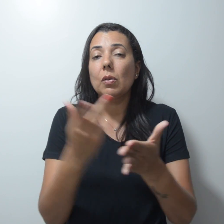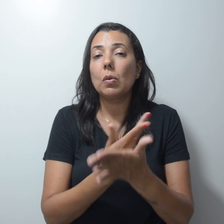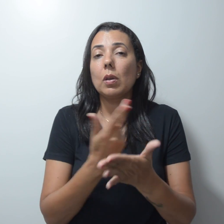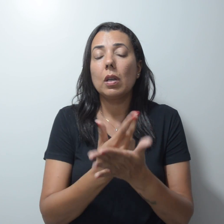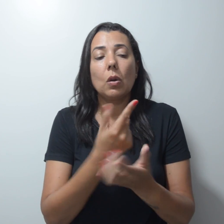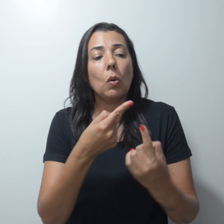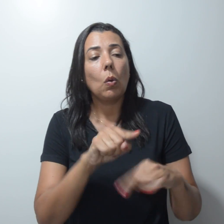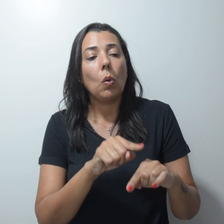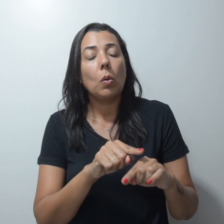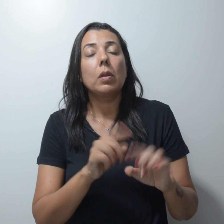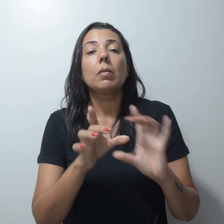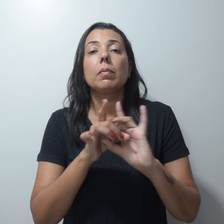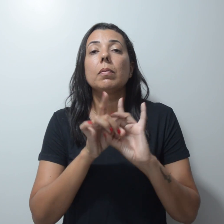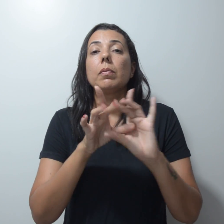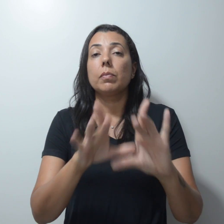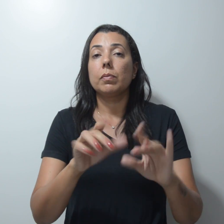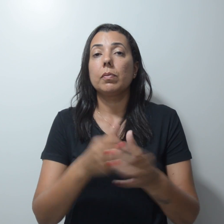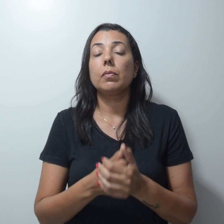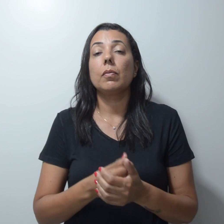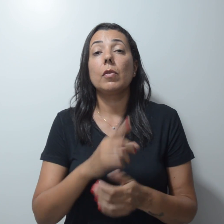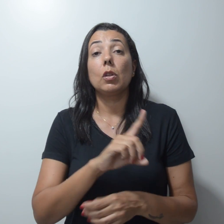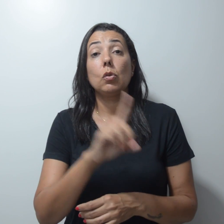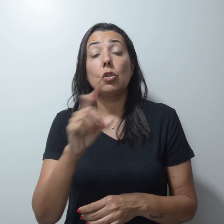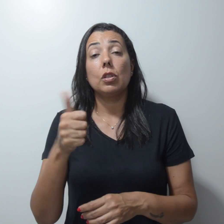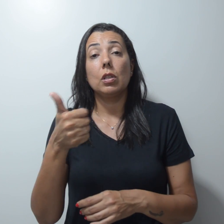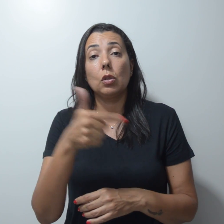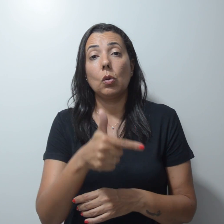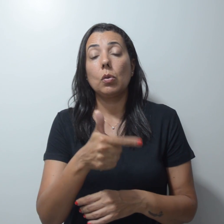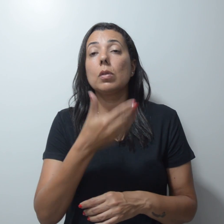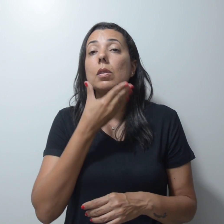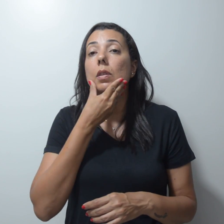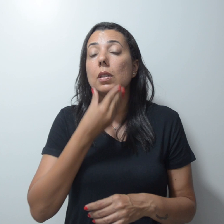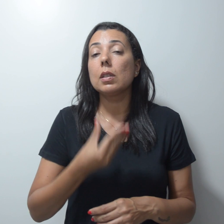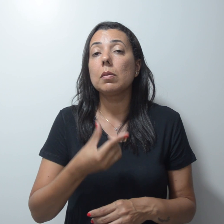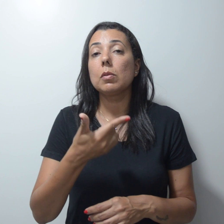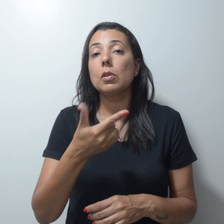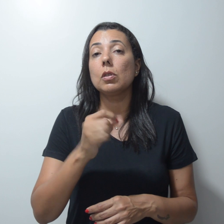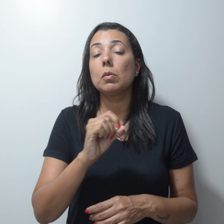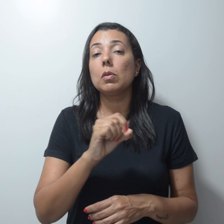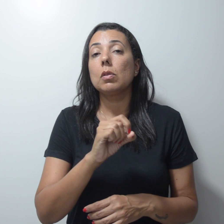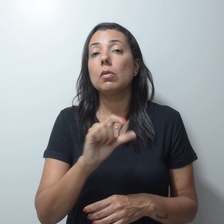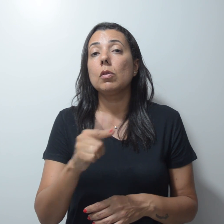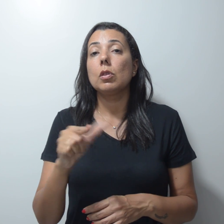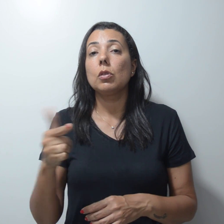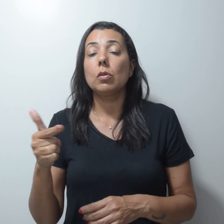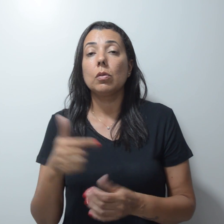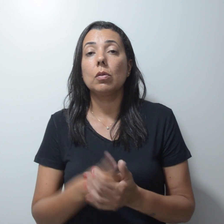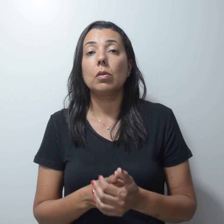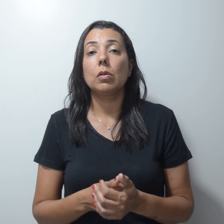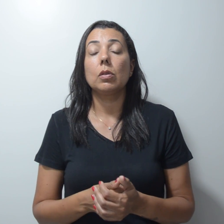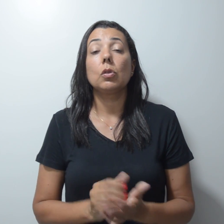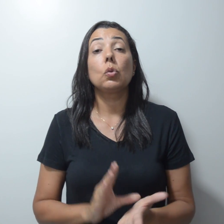a democracia, no dia 12 de dezembro de 2022, no centro de